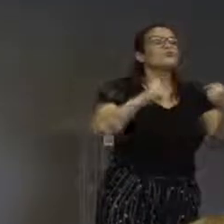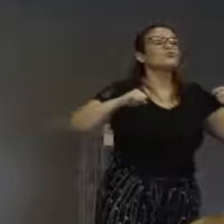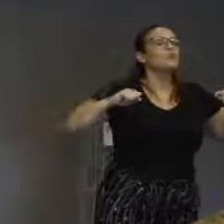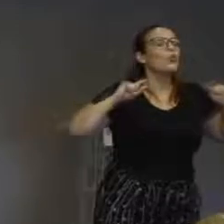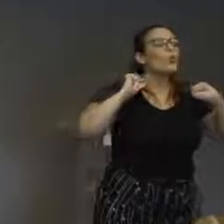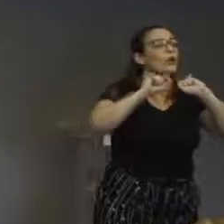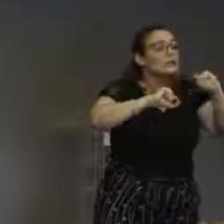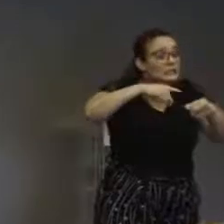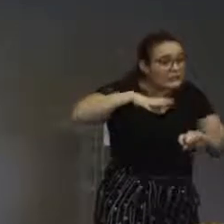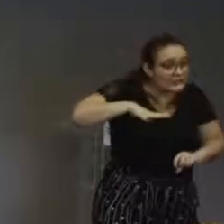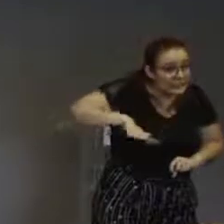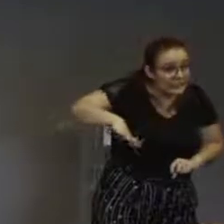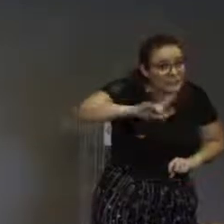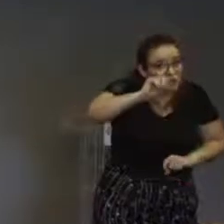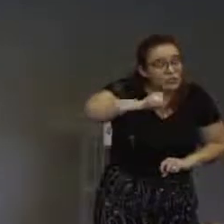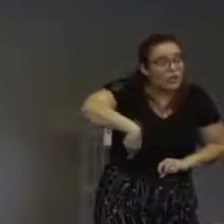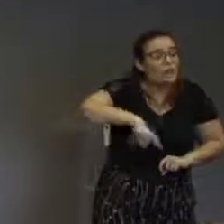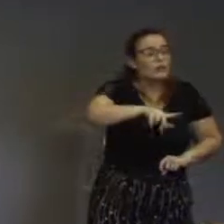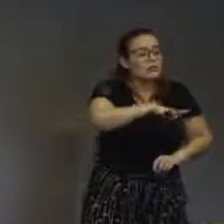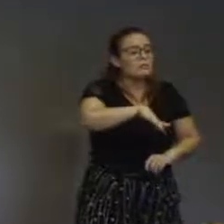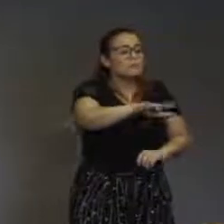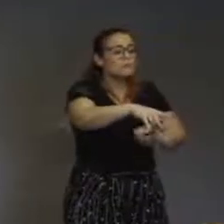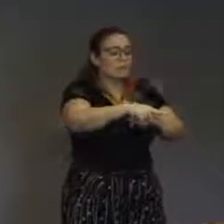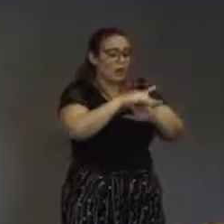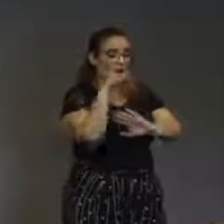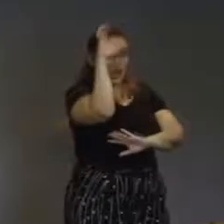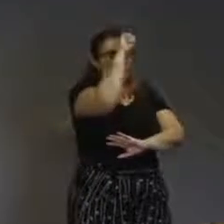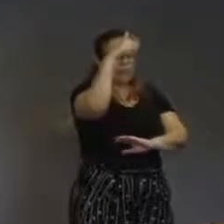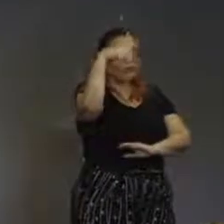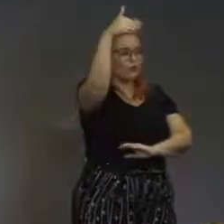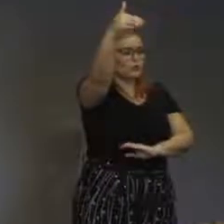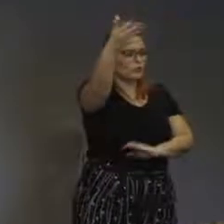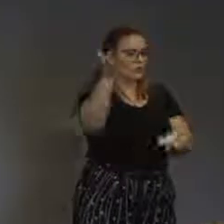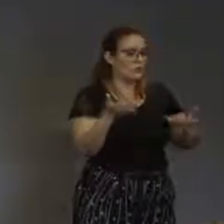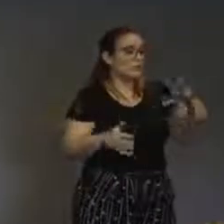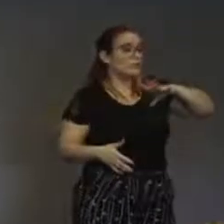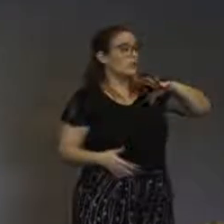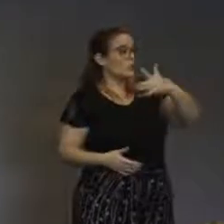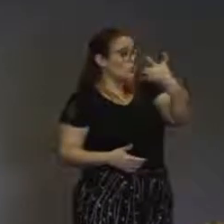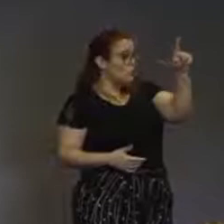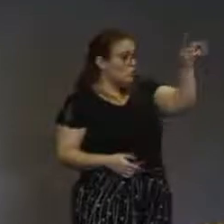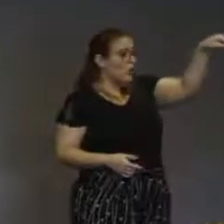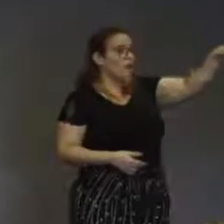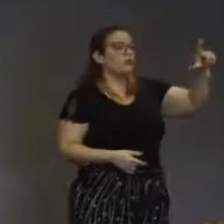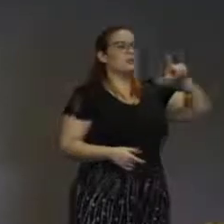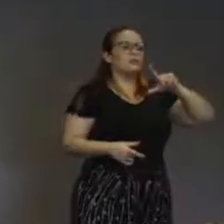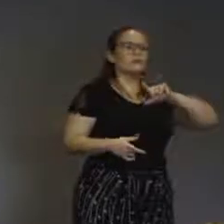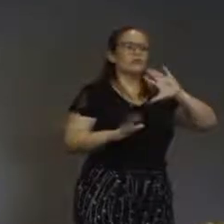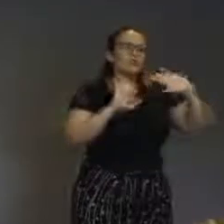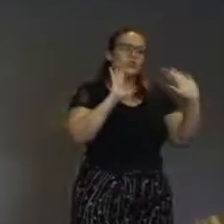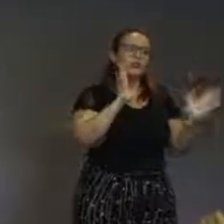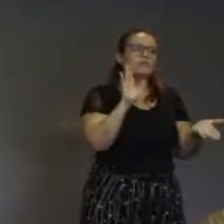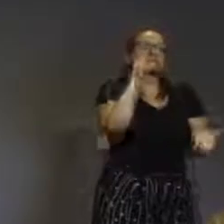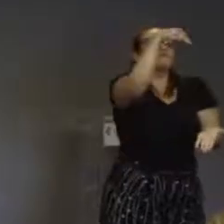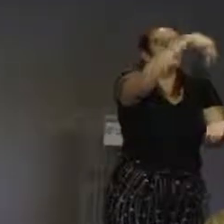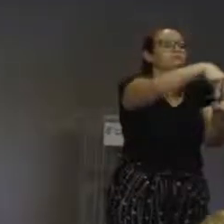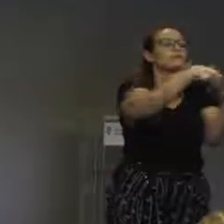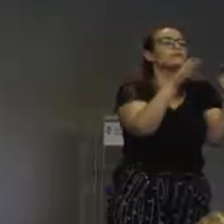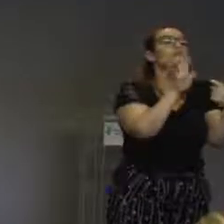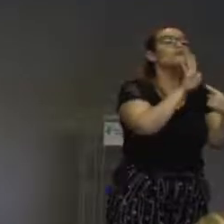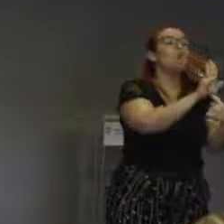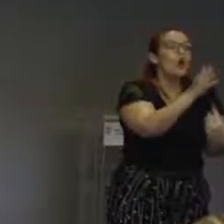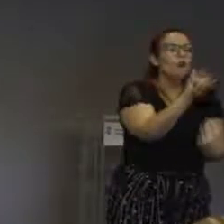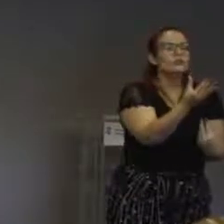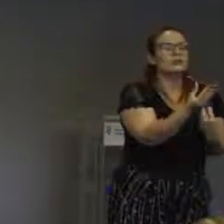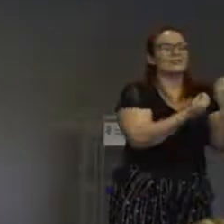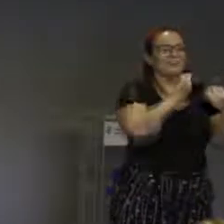de aprendizado das habilidades do futuro. E a gente vê outras cidades que já vêm, de uma forma mais declarada ou não, na prática, fazendo